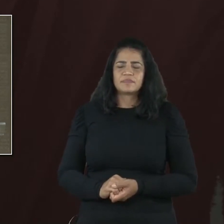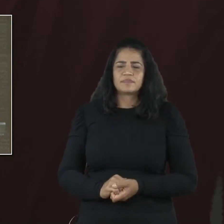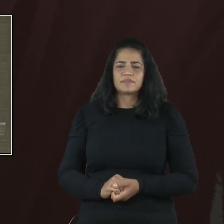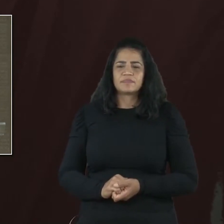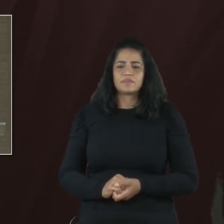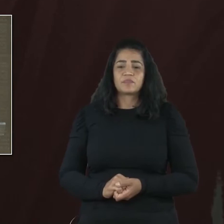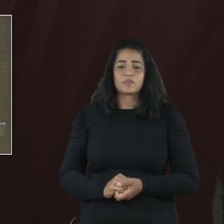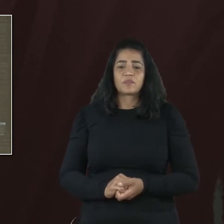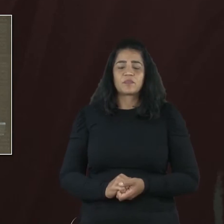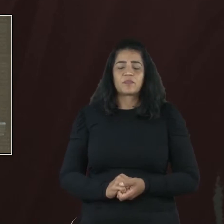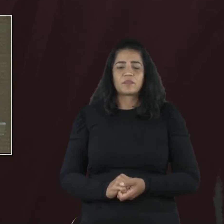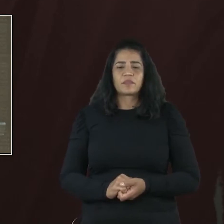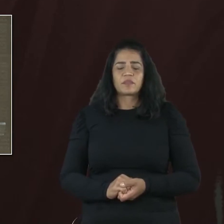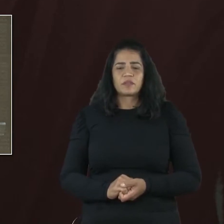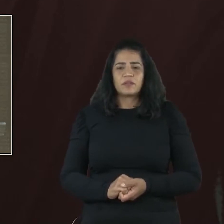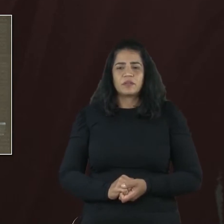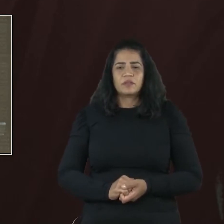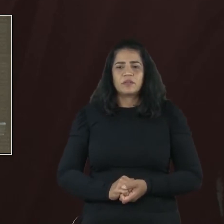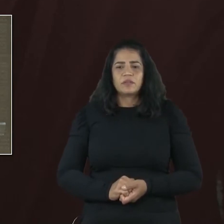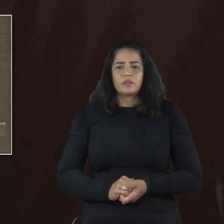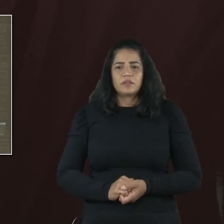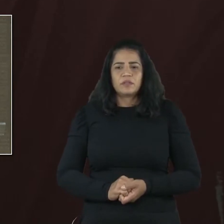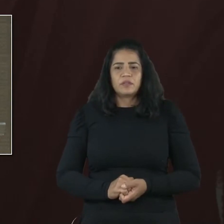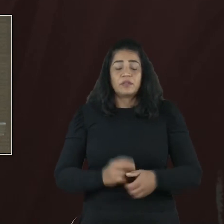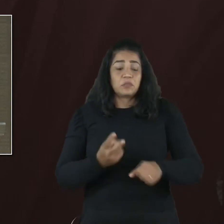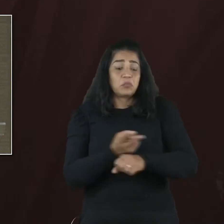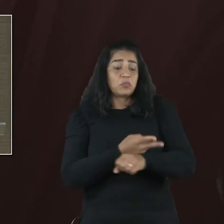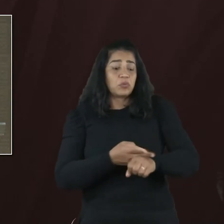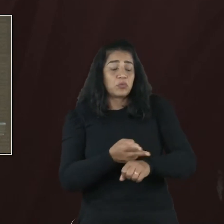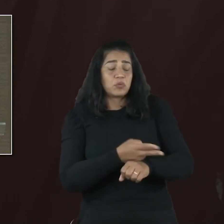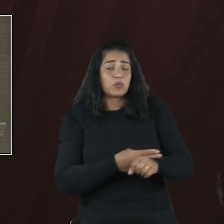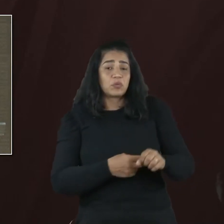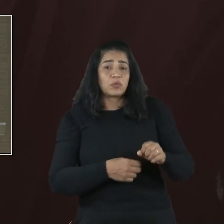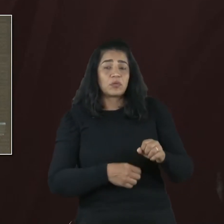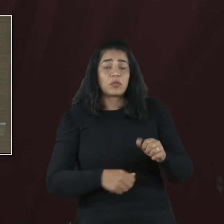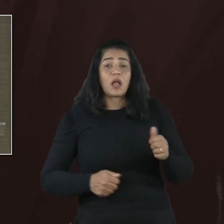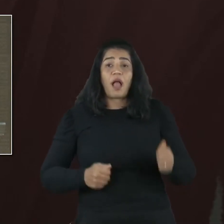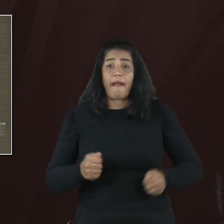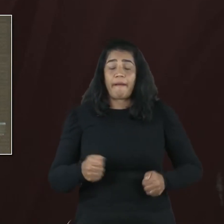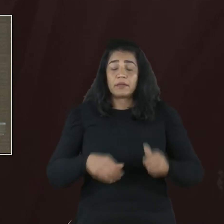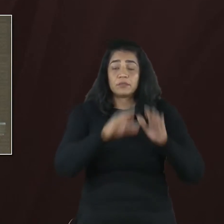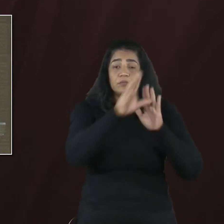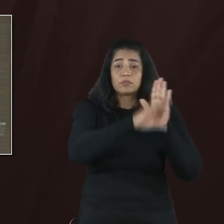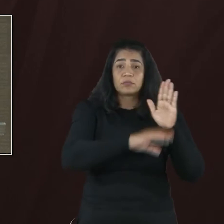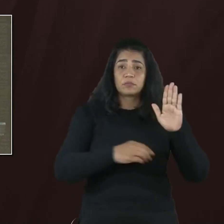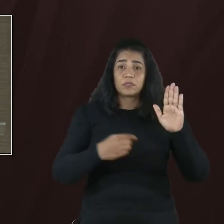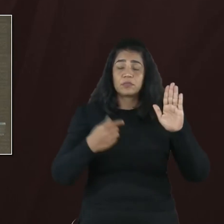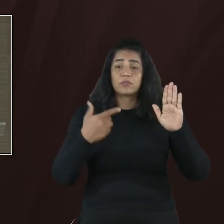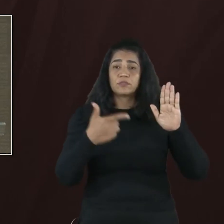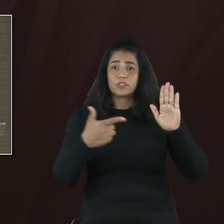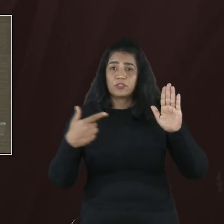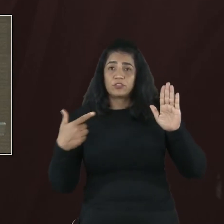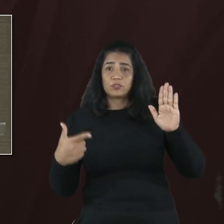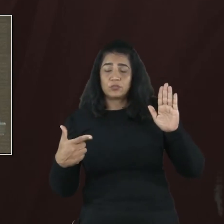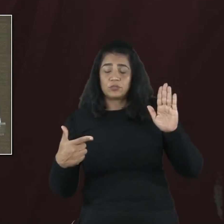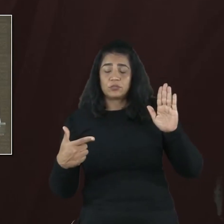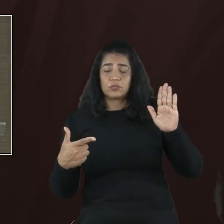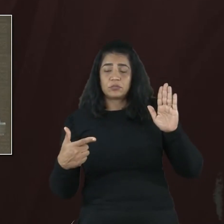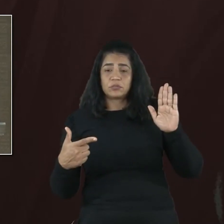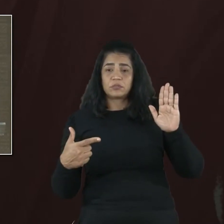aí no 22, vamos para o capítulo 22, vai. 22, no final de